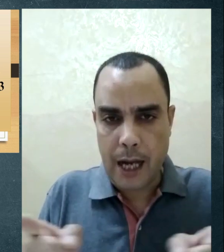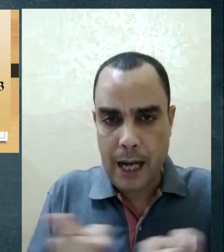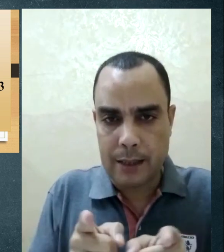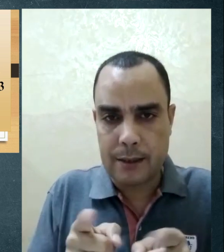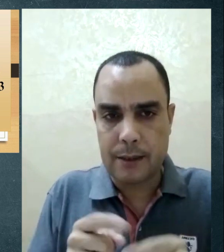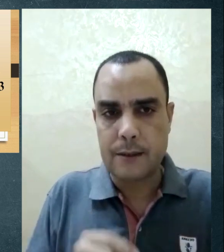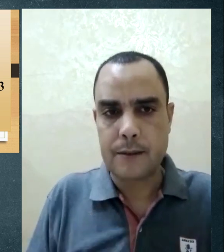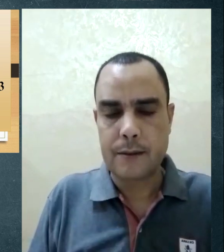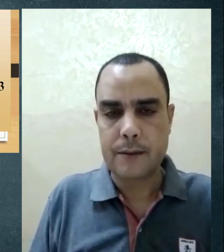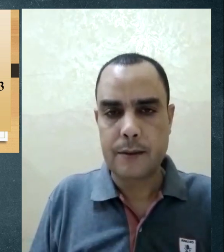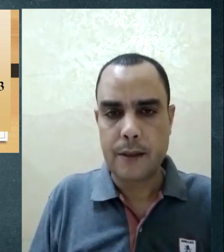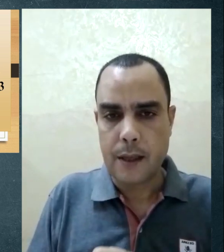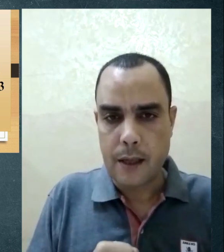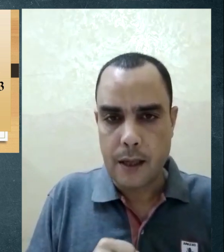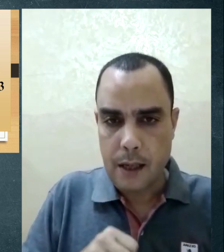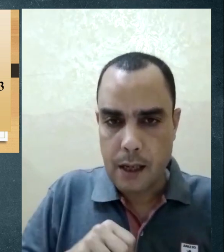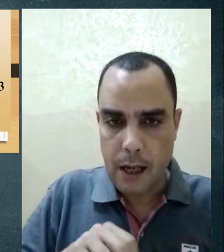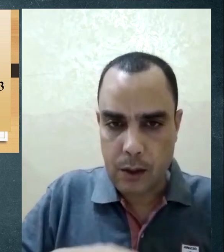مرحلة